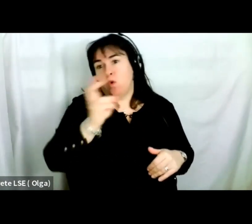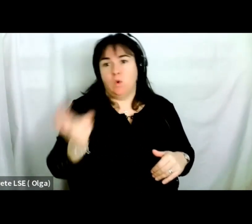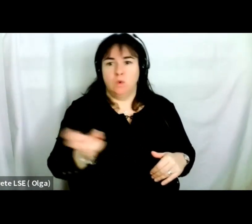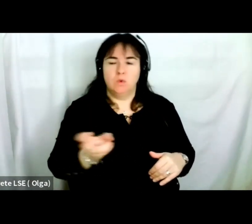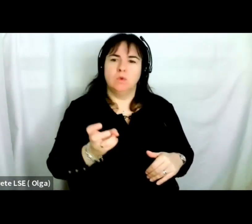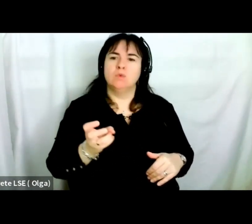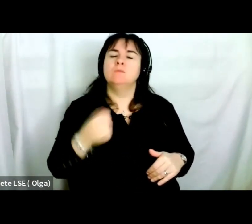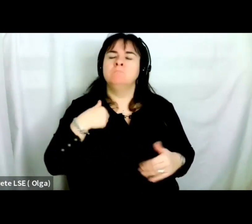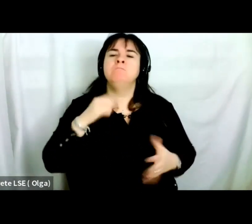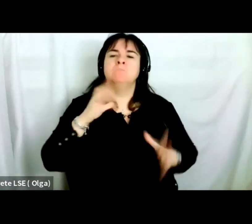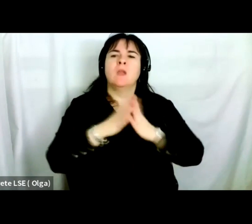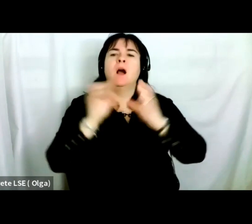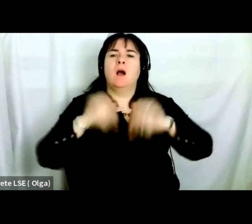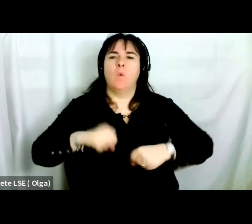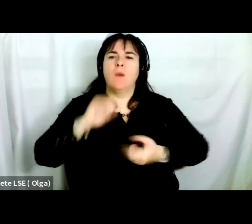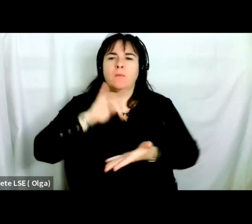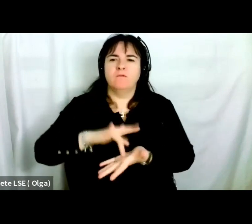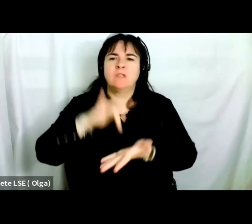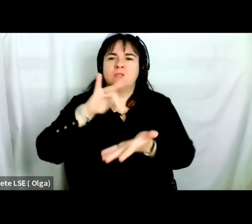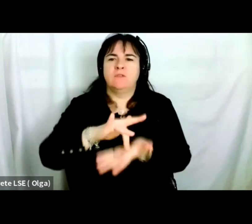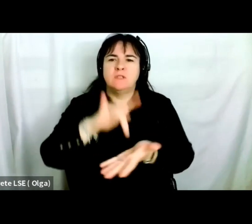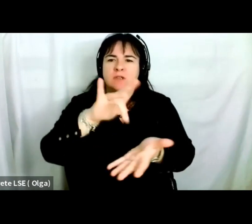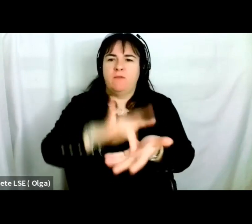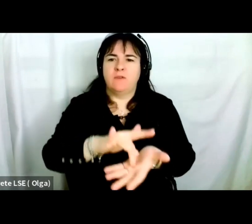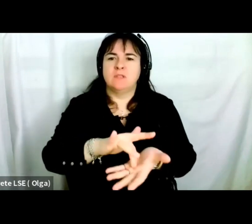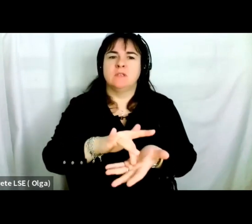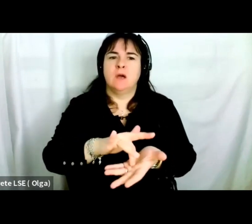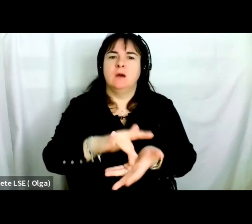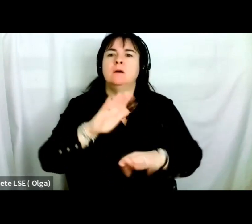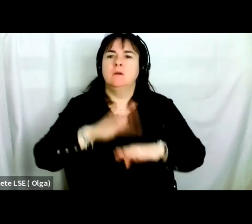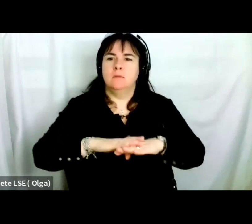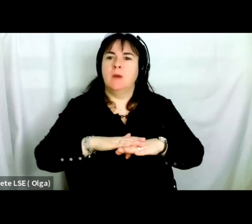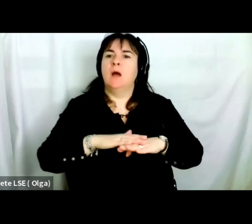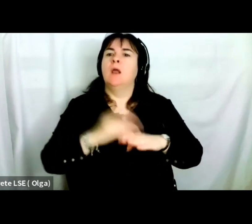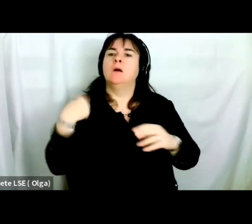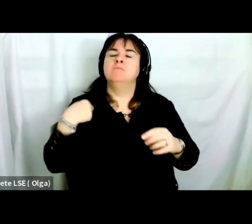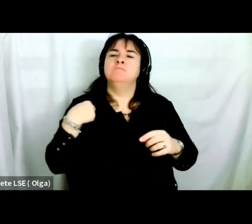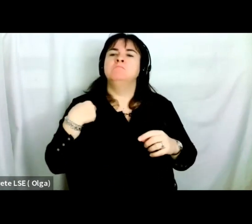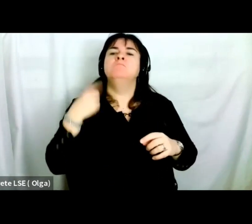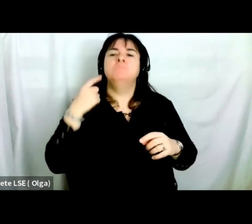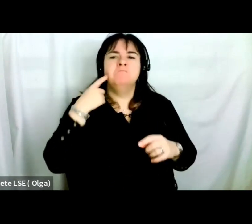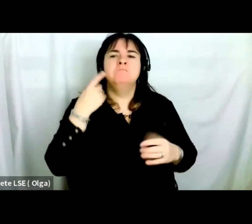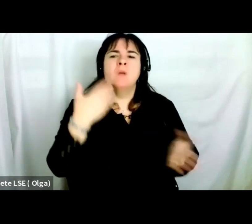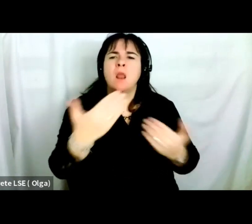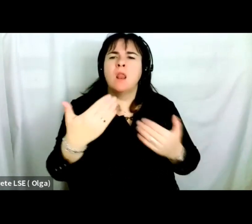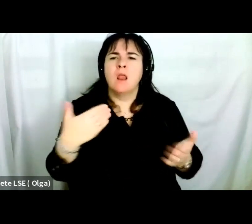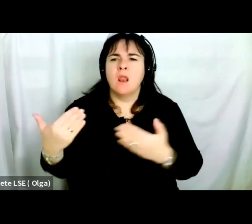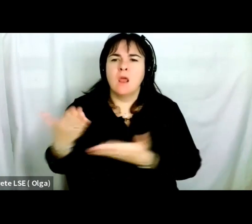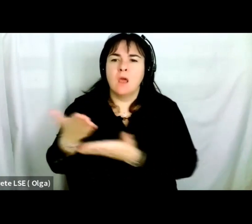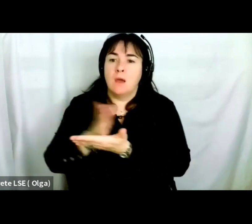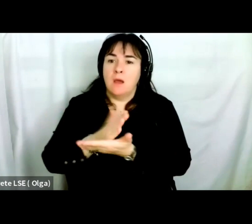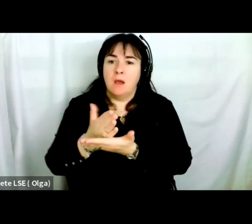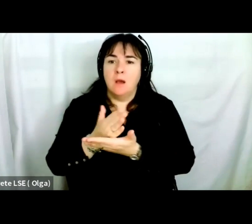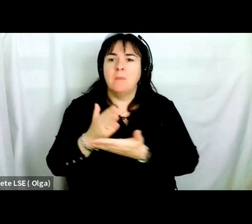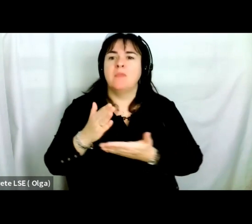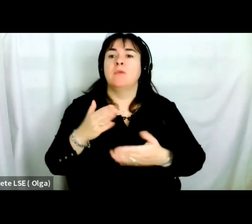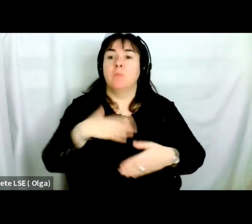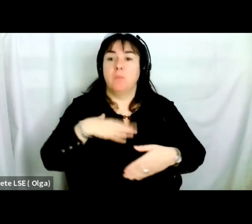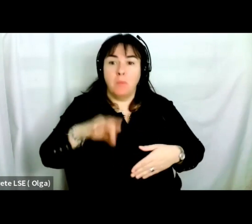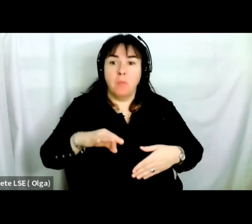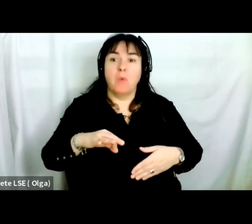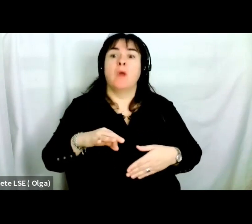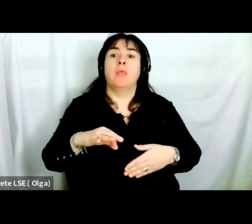días en los que vais a quedar y vais a conectaros para hacer la mediación. Que luego puede ser que sean más sesiones o que sean